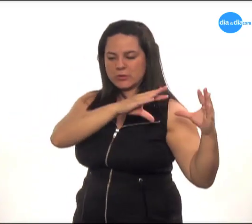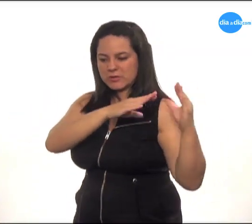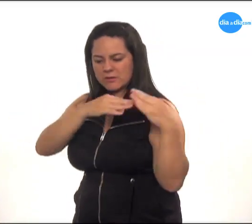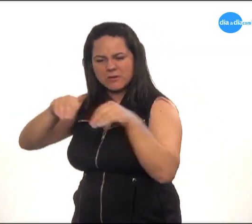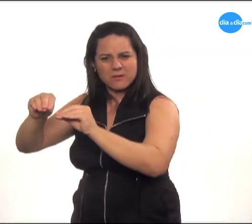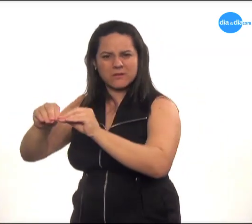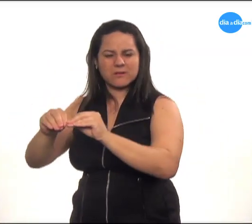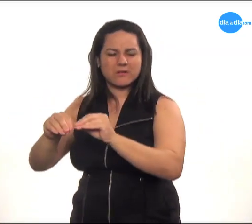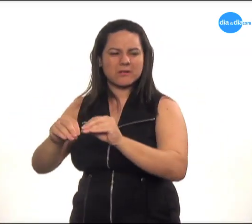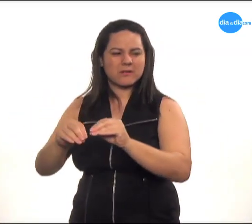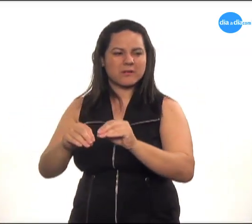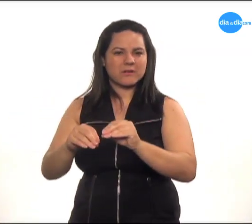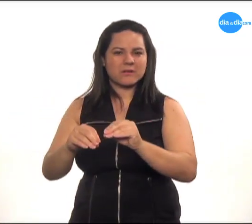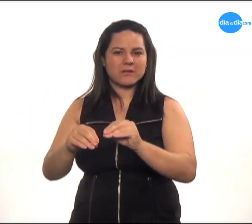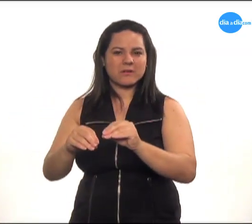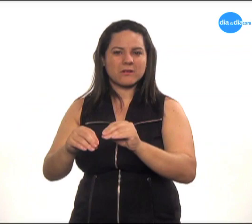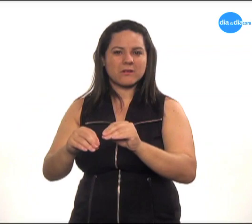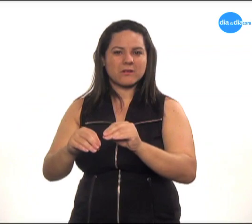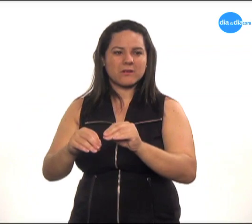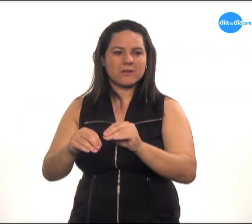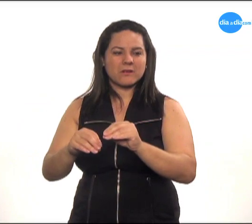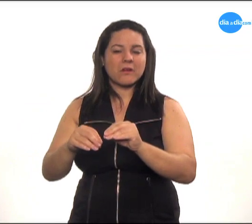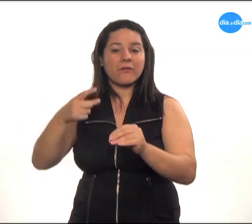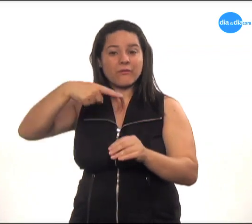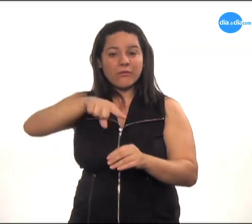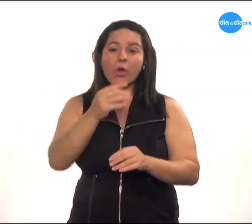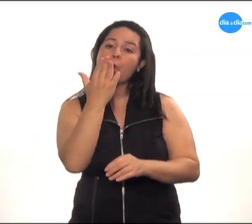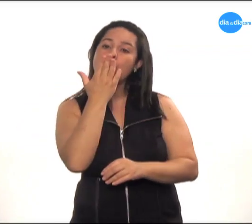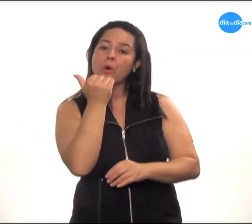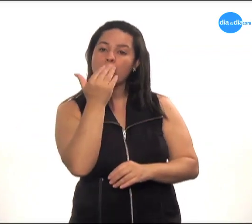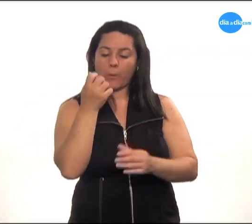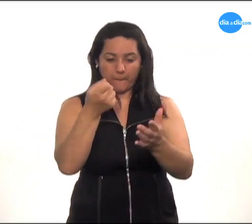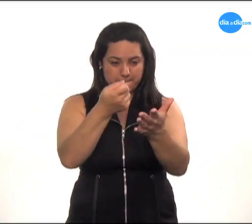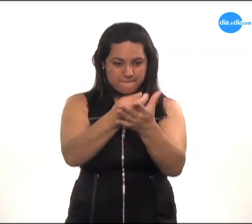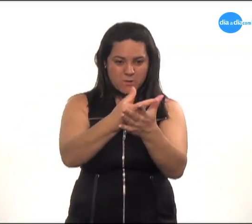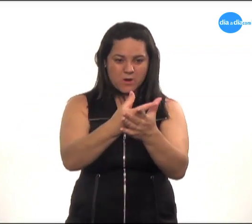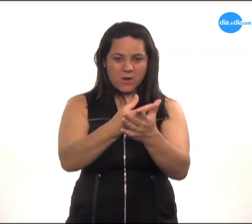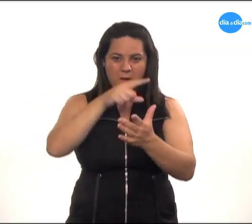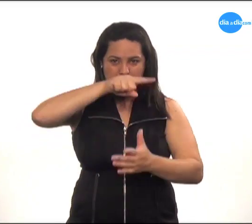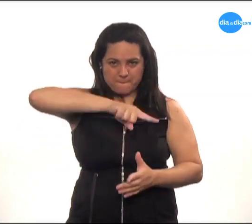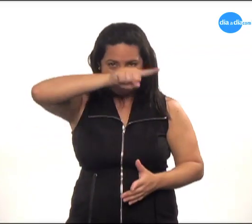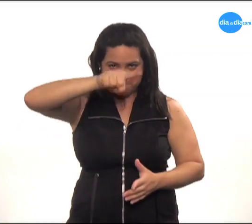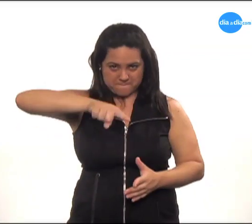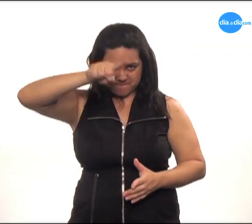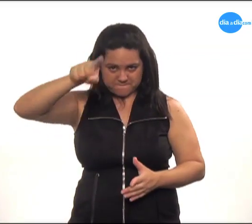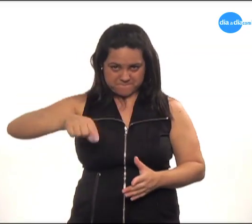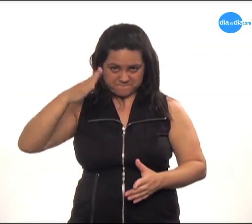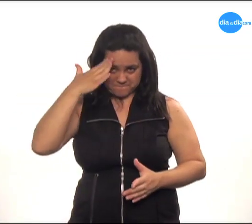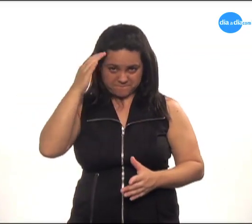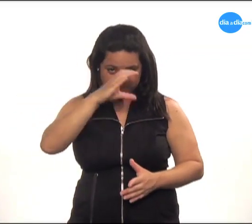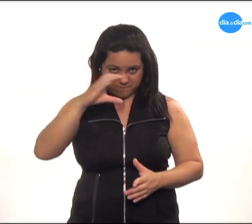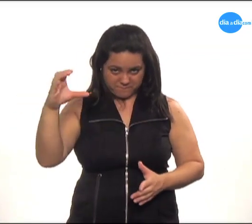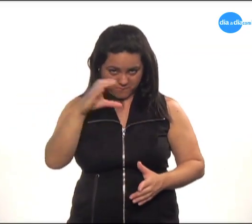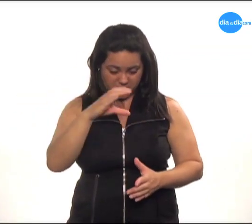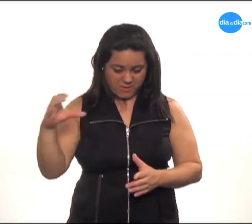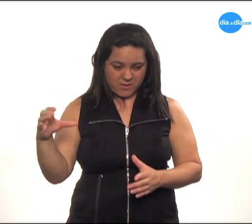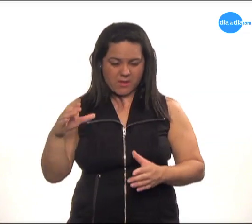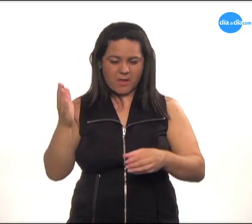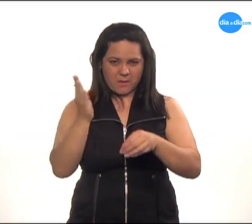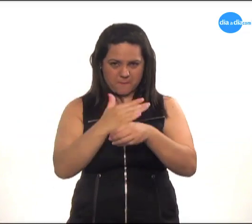igreja. Aí ele passou e comprou um McDonald's. Sabe aquele lanche assim que vem a Coca-Cola, a batatinha,